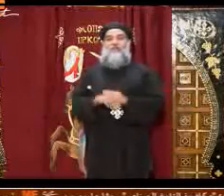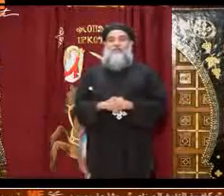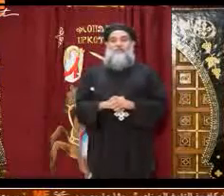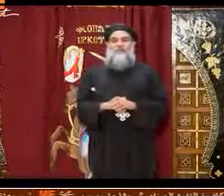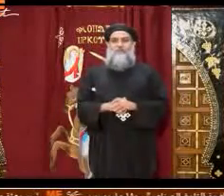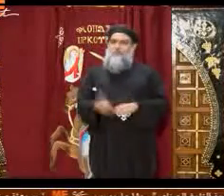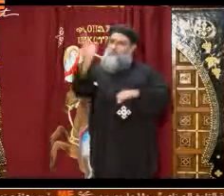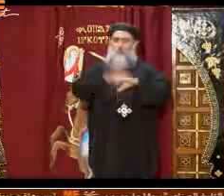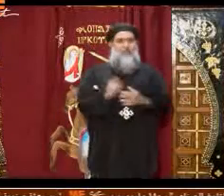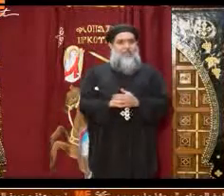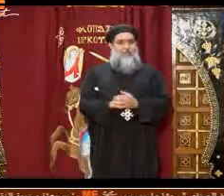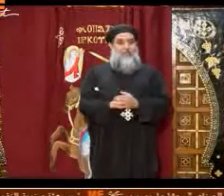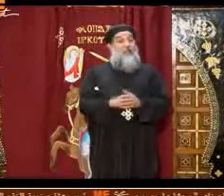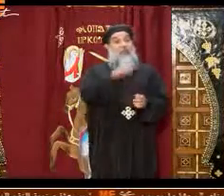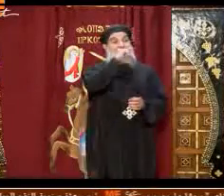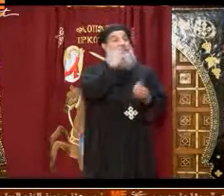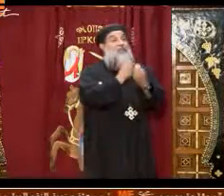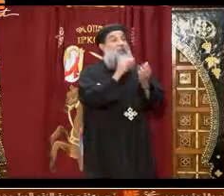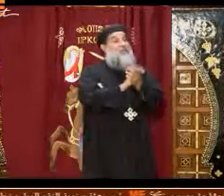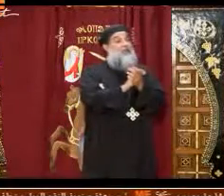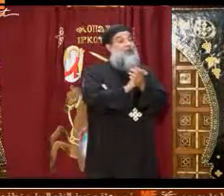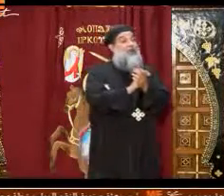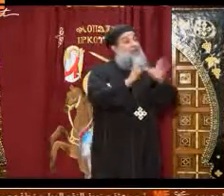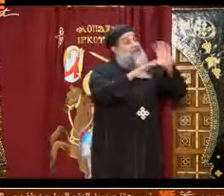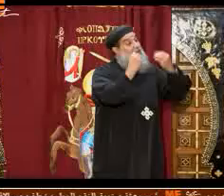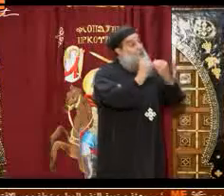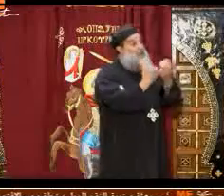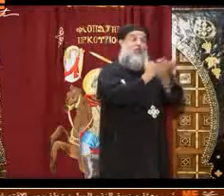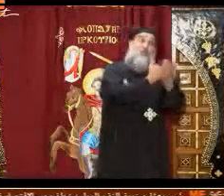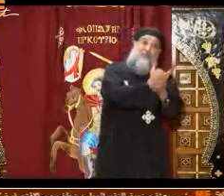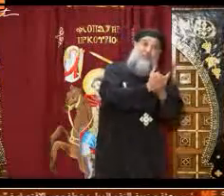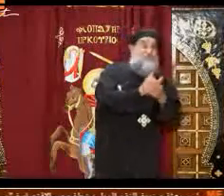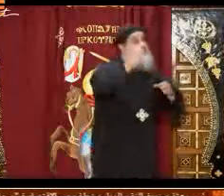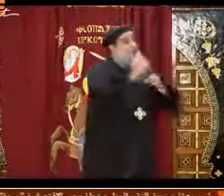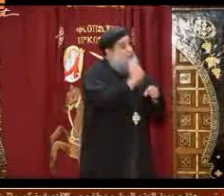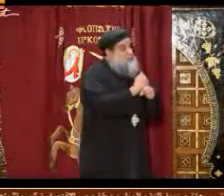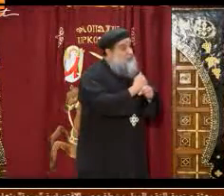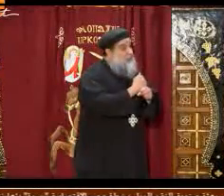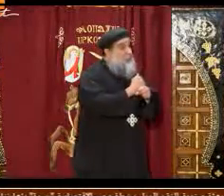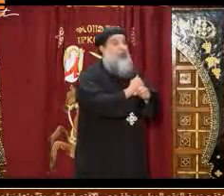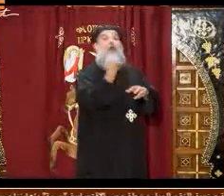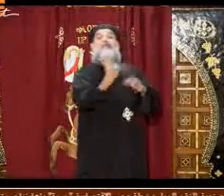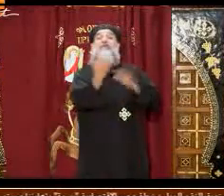جدا. وكمان البنت مع صاحبتها قاعده مع بعض في المدرسه او في الشغل او في